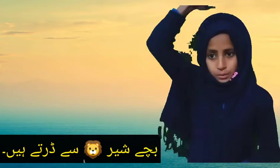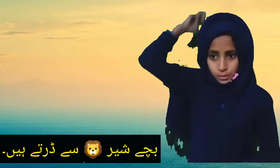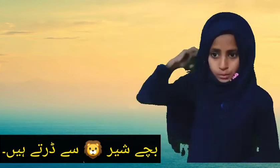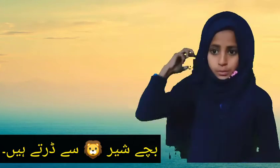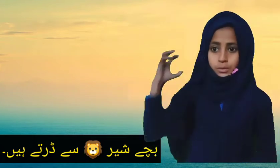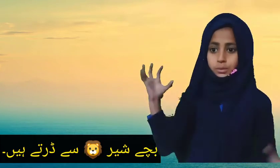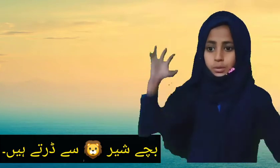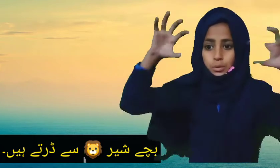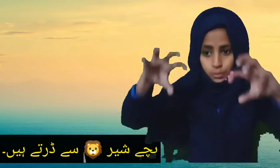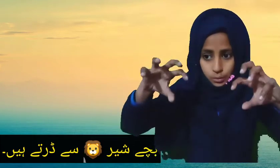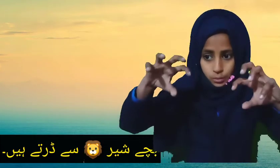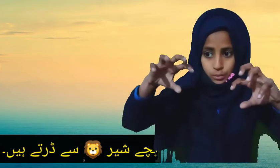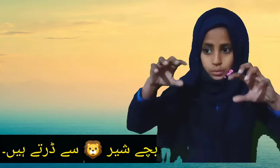शेर से